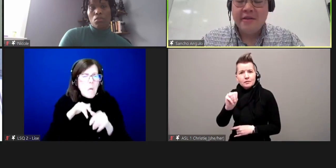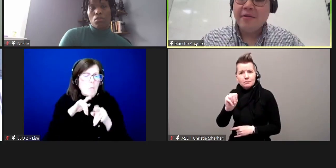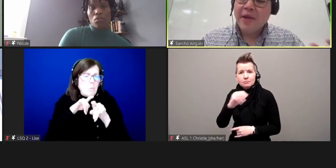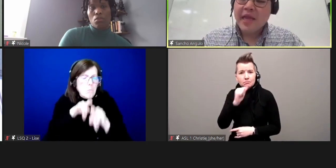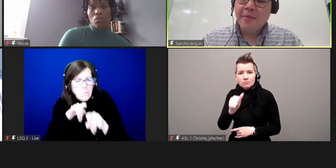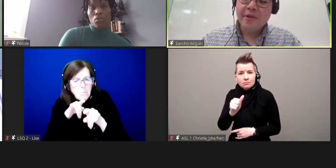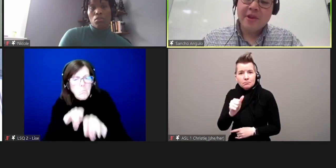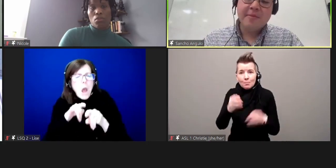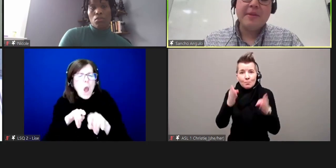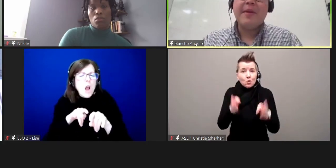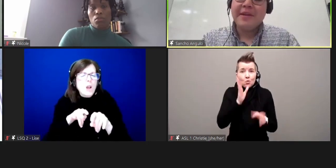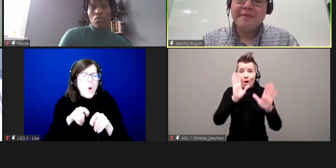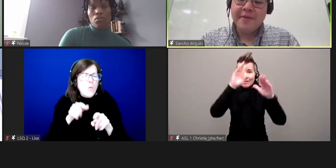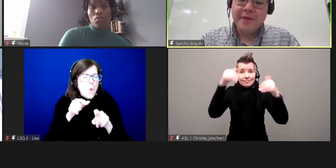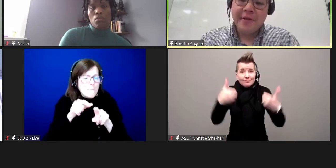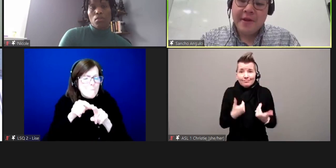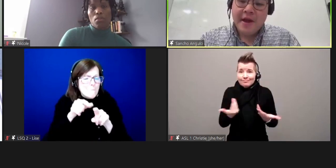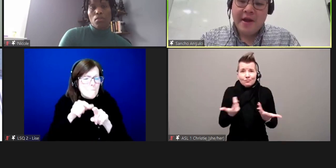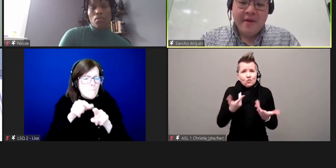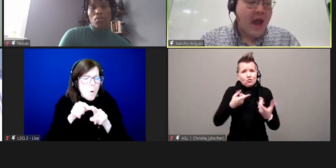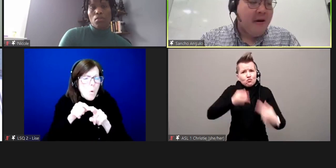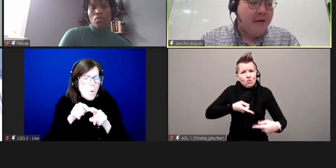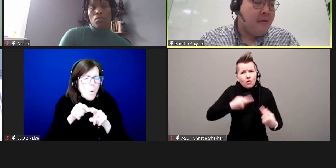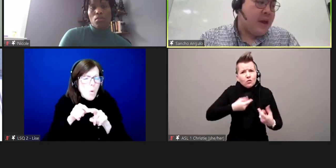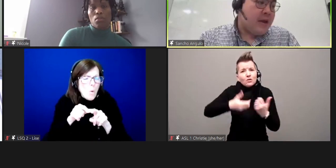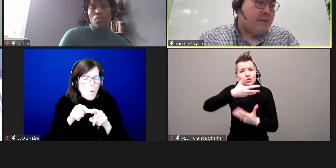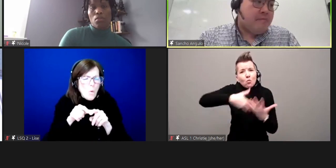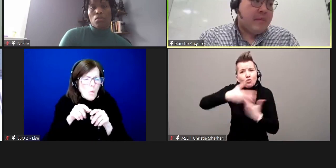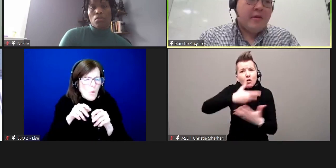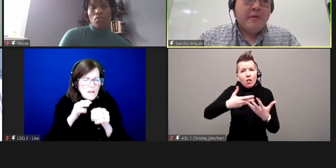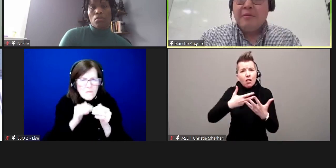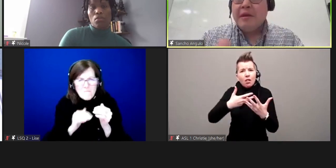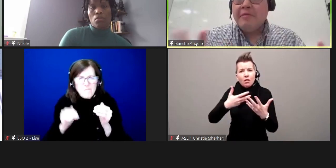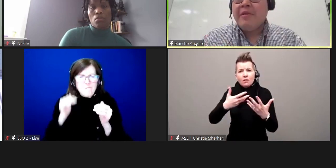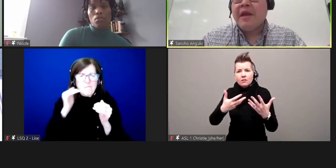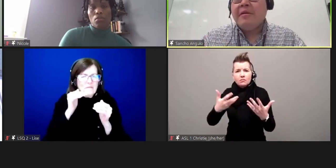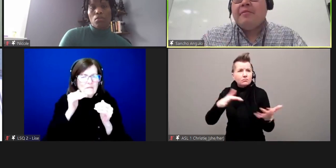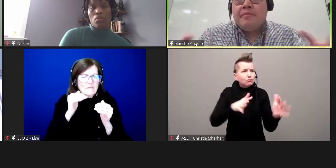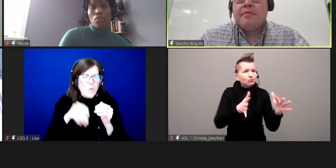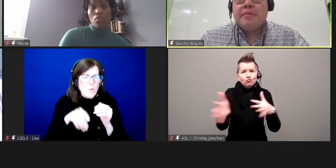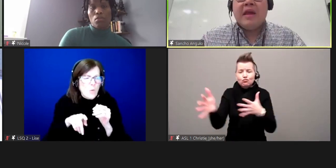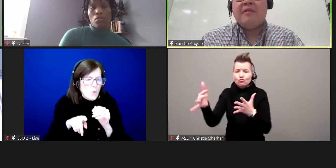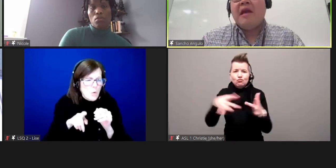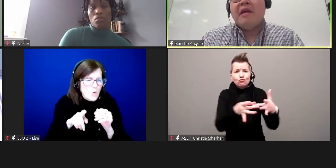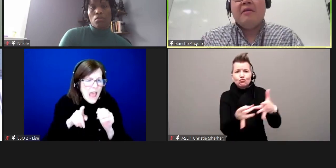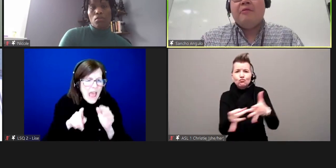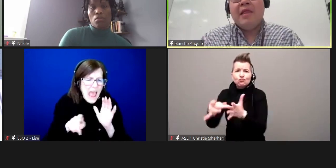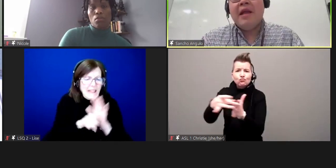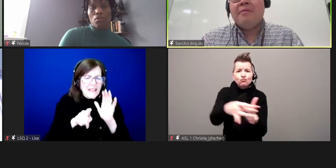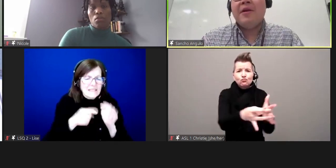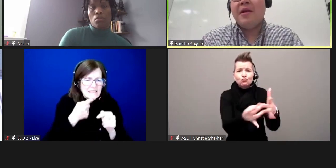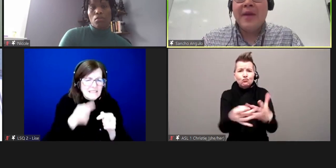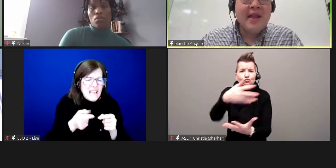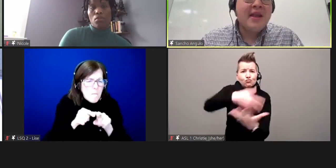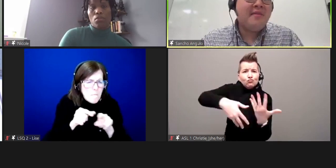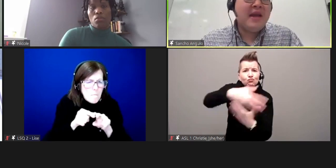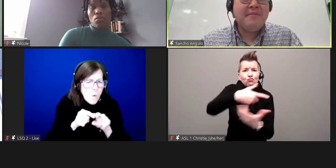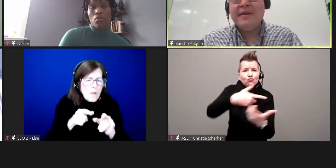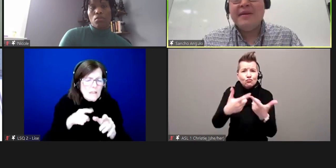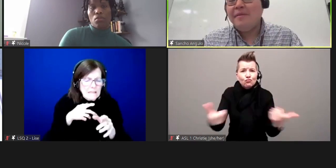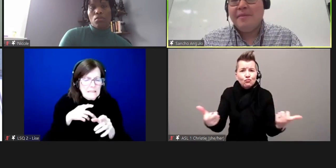très difficiles pour quelqu'un qui est autiste à comprendre. Donc, il faut faire